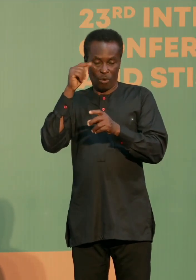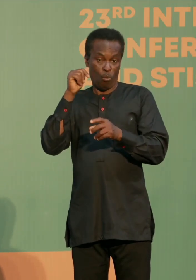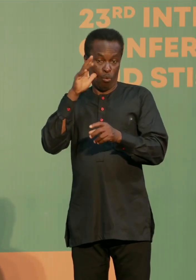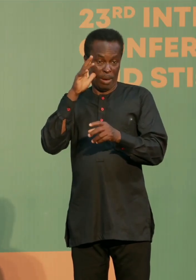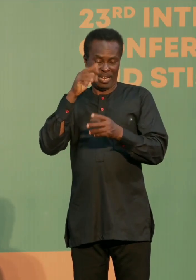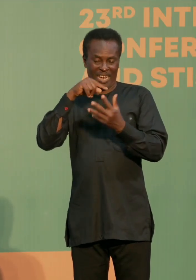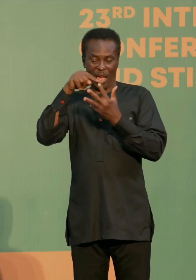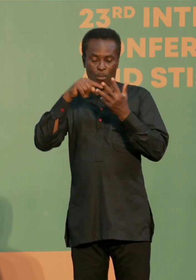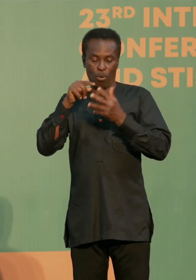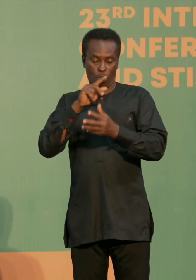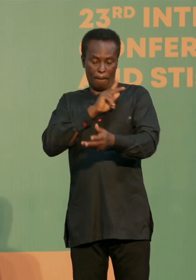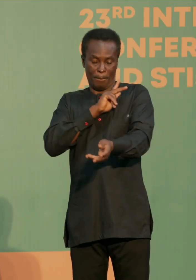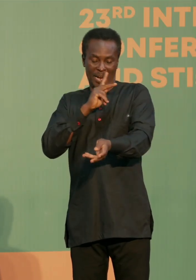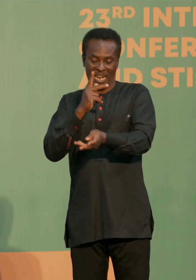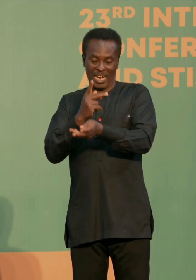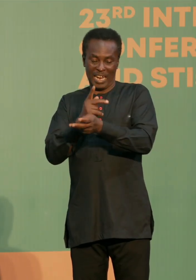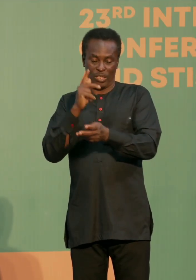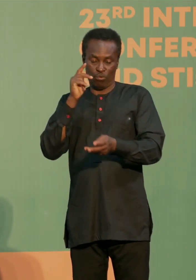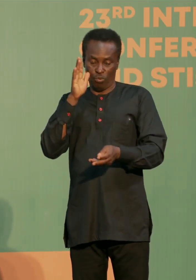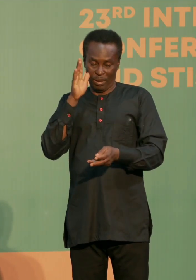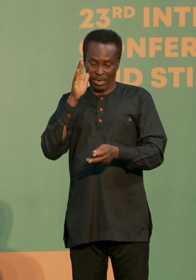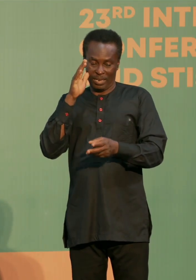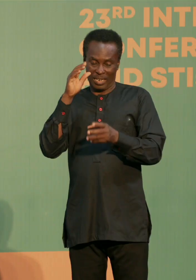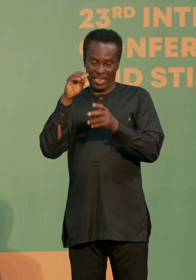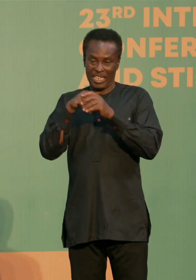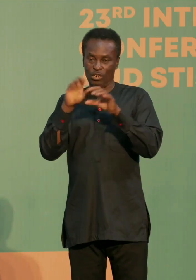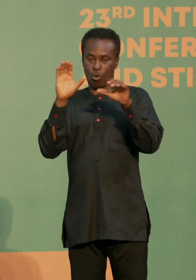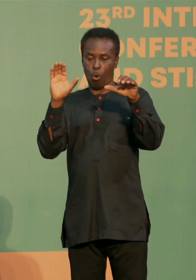femmes enceintes à Kinshasa ».